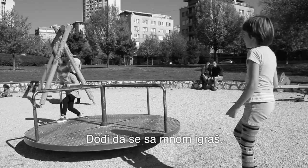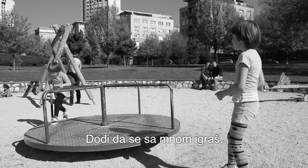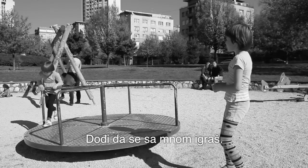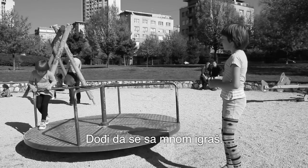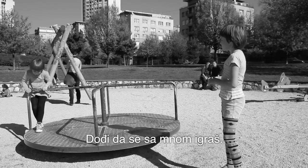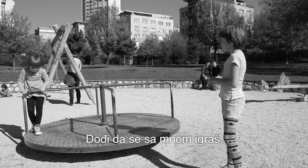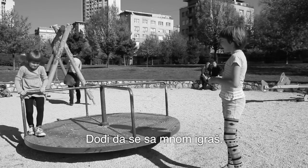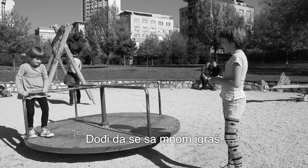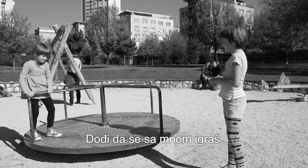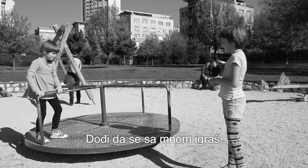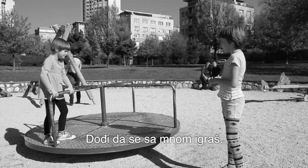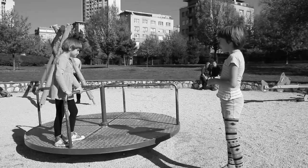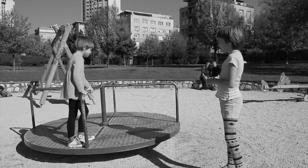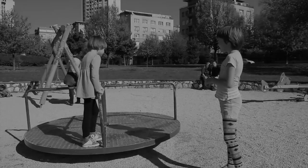Dođi da se sa mnom igraš.